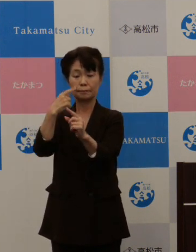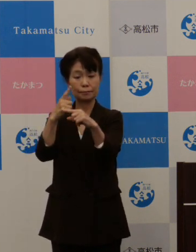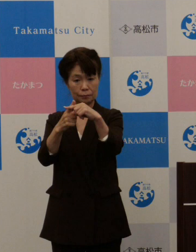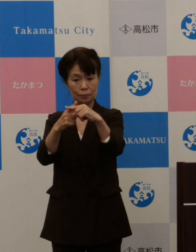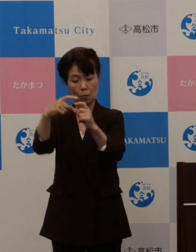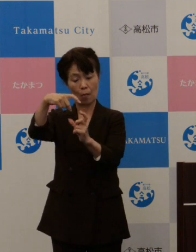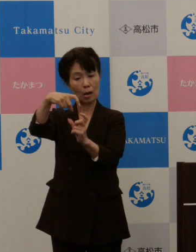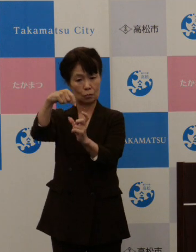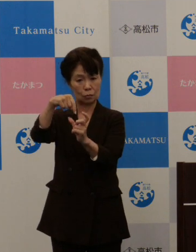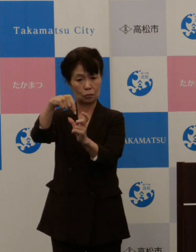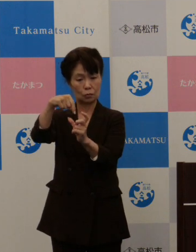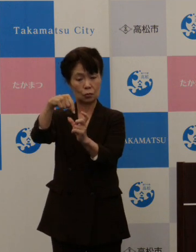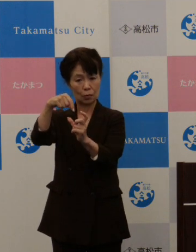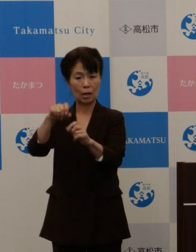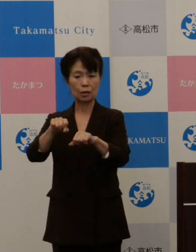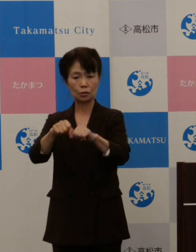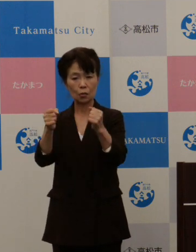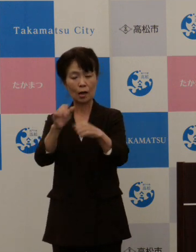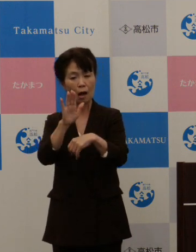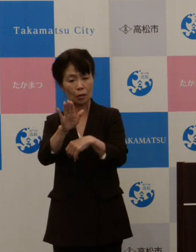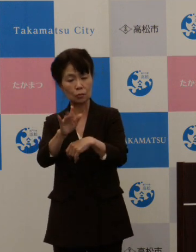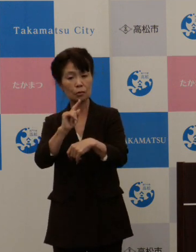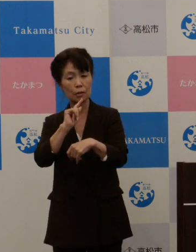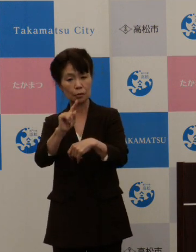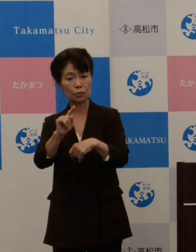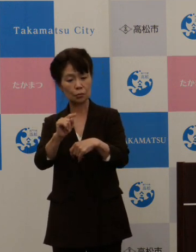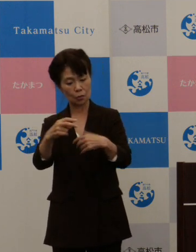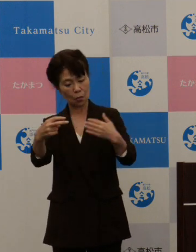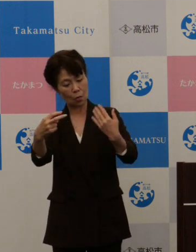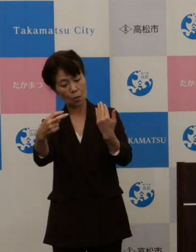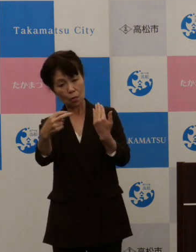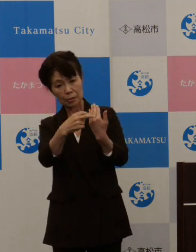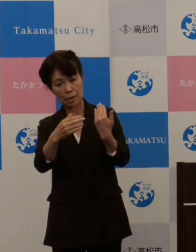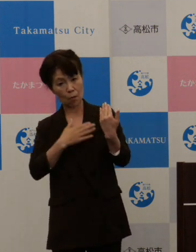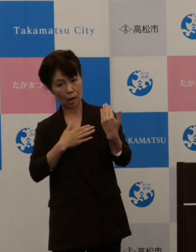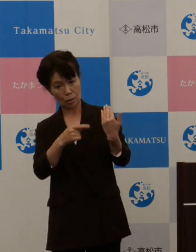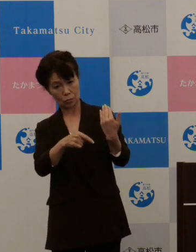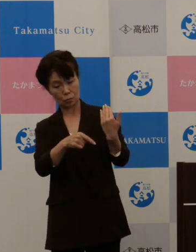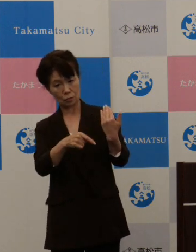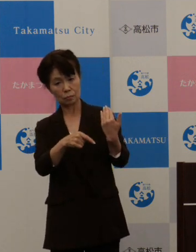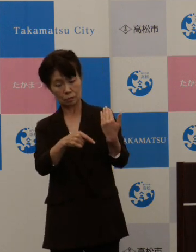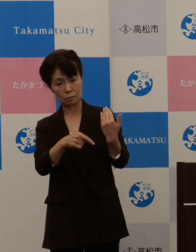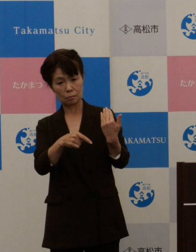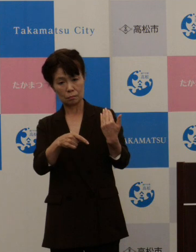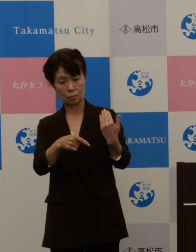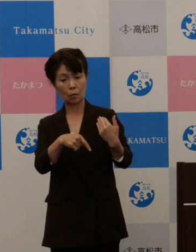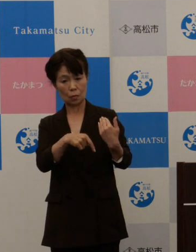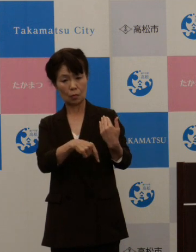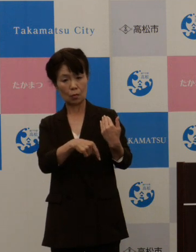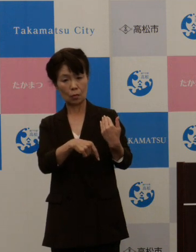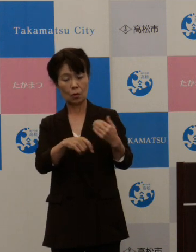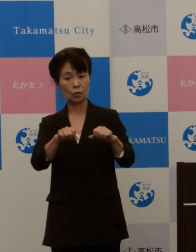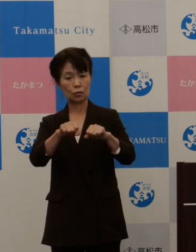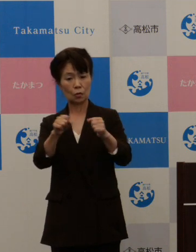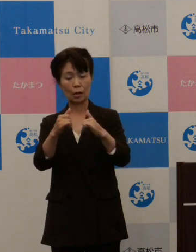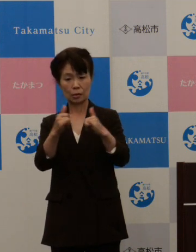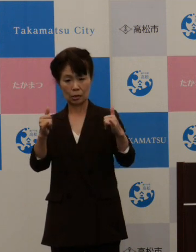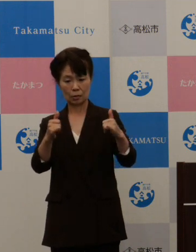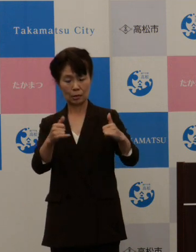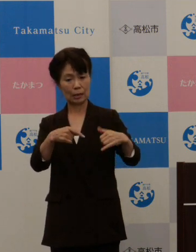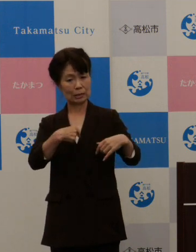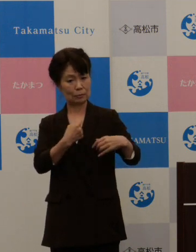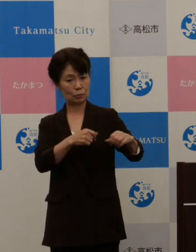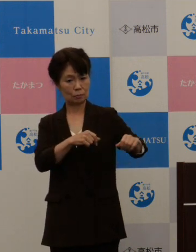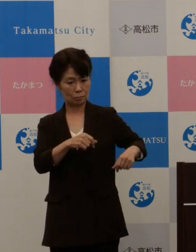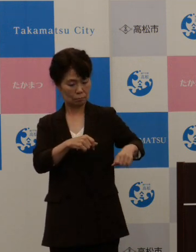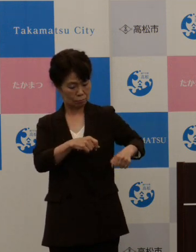けたやつですが、まあ、障害がありますよということを外から見て分かりにくい人たちにお伝えするためにその障害者の方がつけていただくや